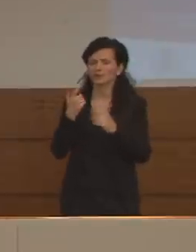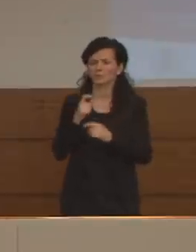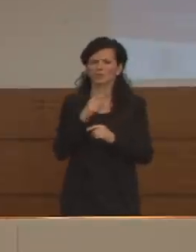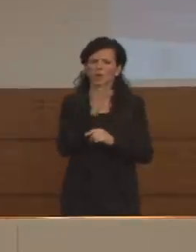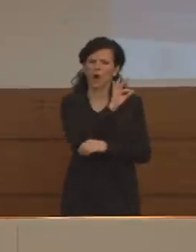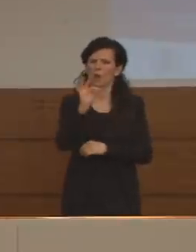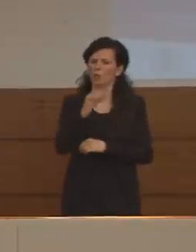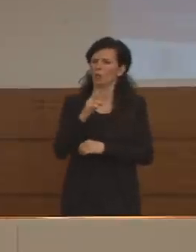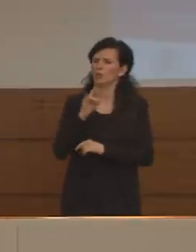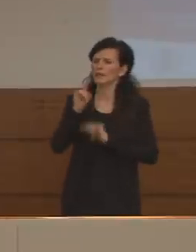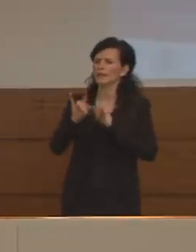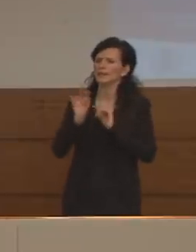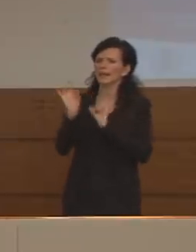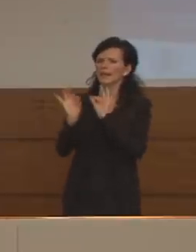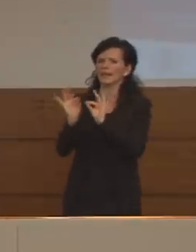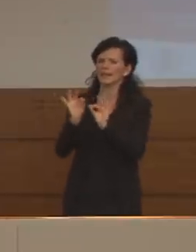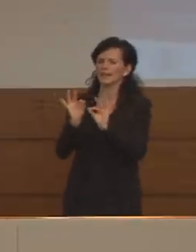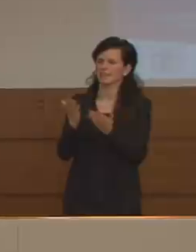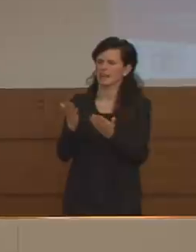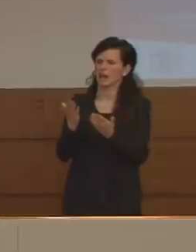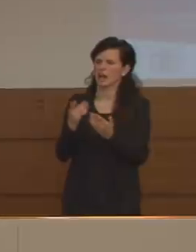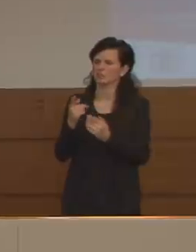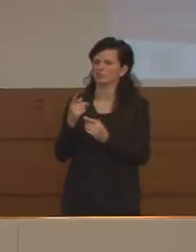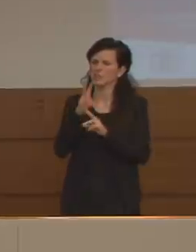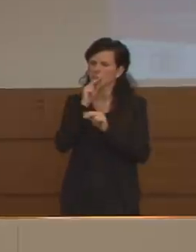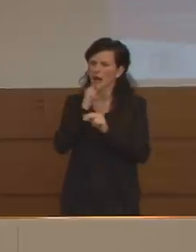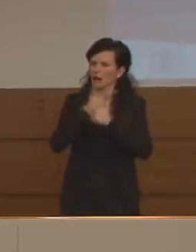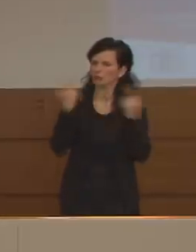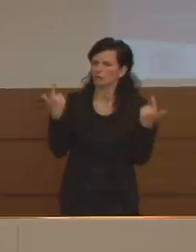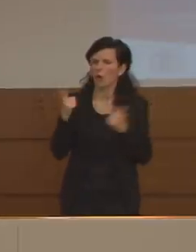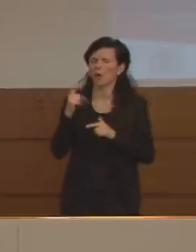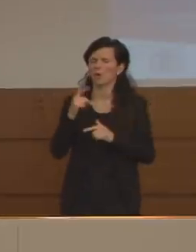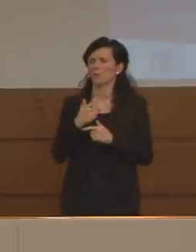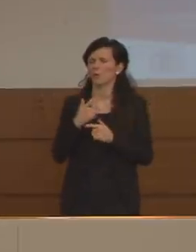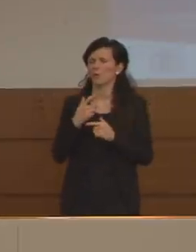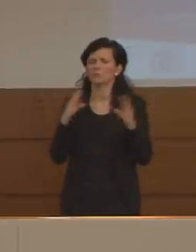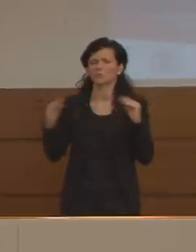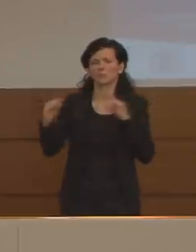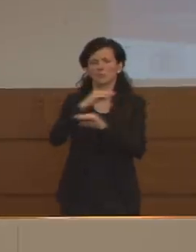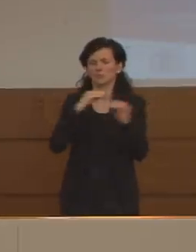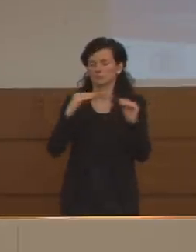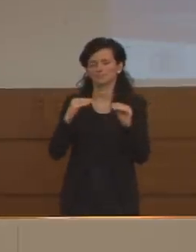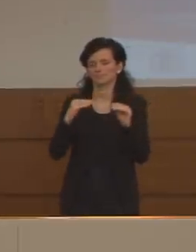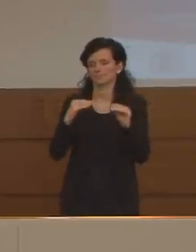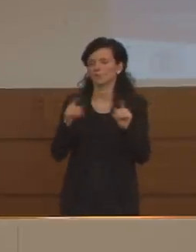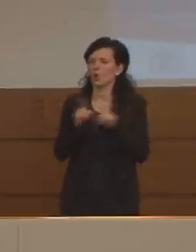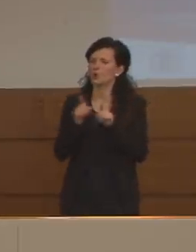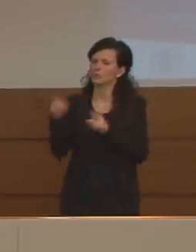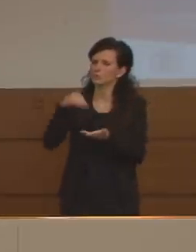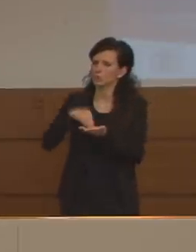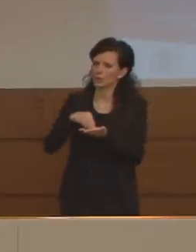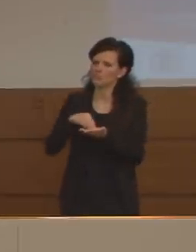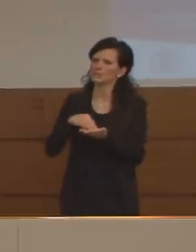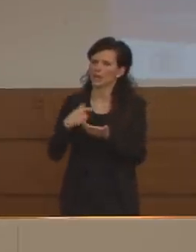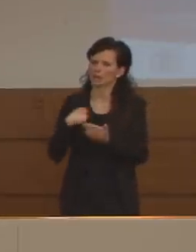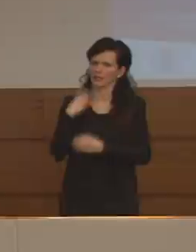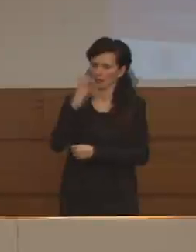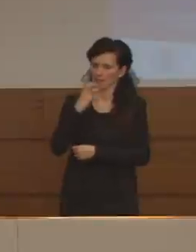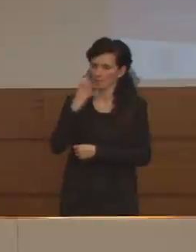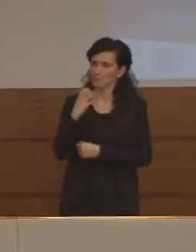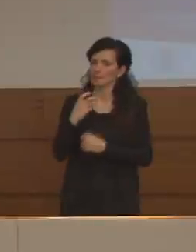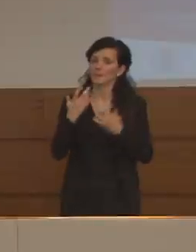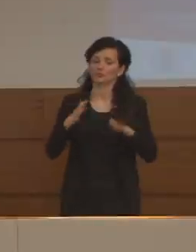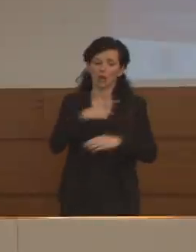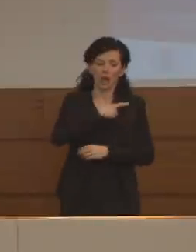all'osservazione critica della collega io credo che dobbiate unificare la comunicazione in una stessa giornata pochi giorni fa noi giornalisti siamo